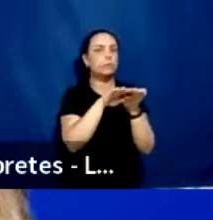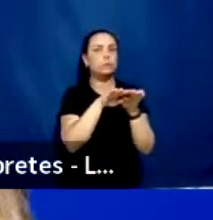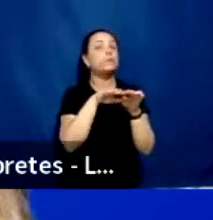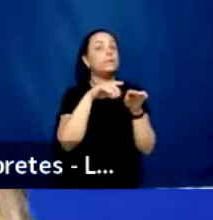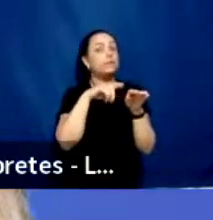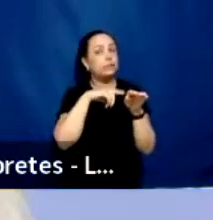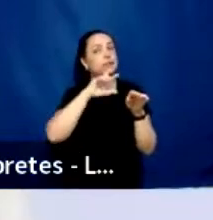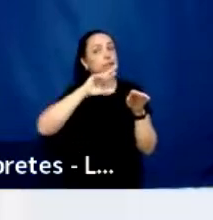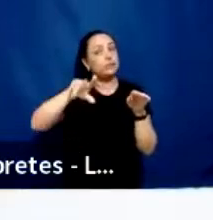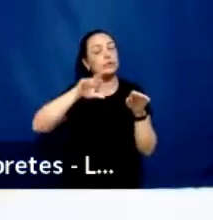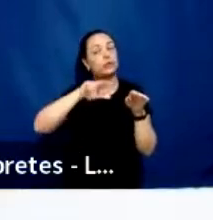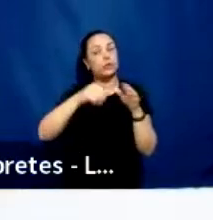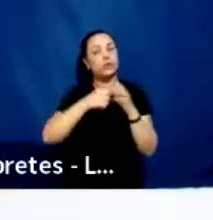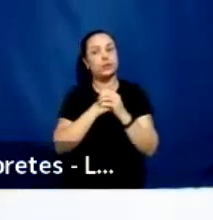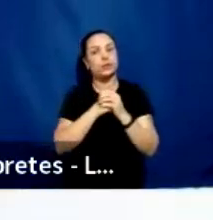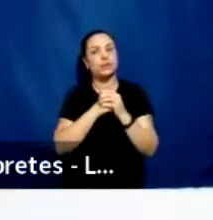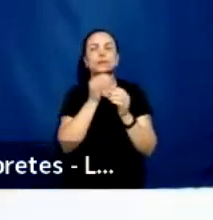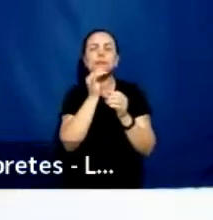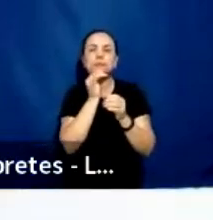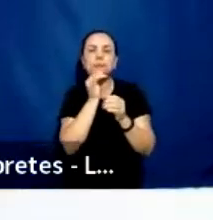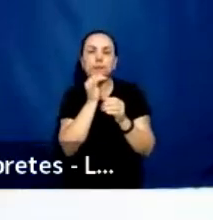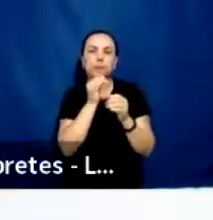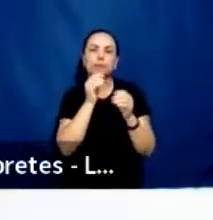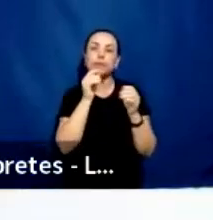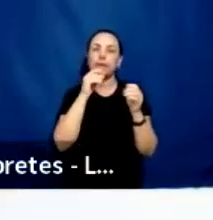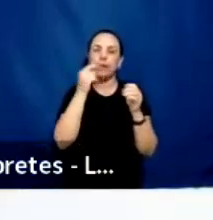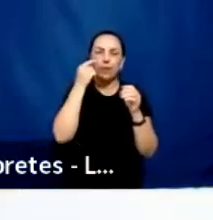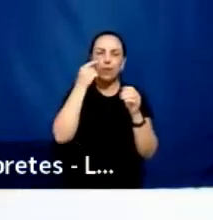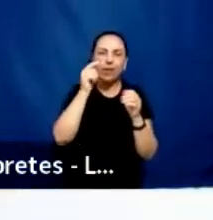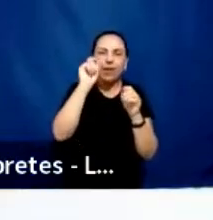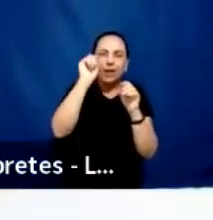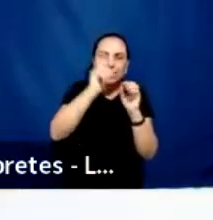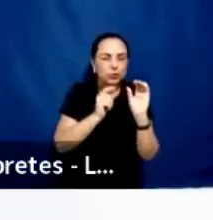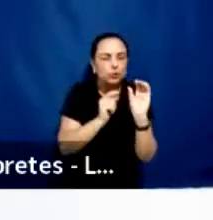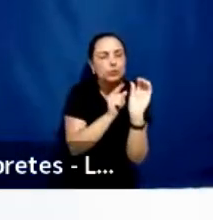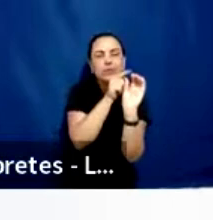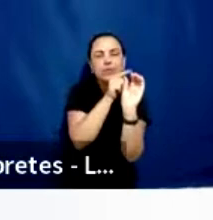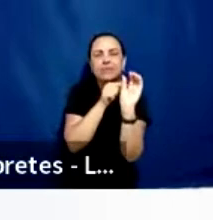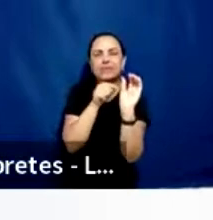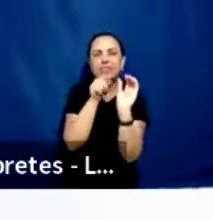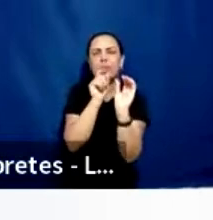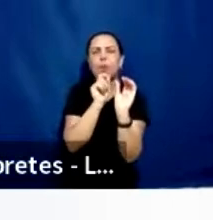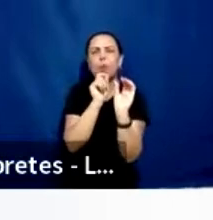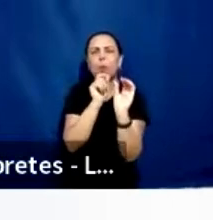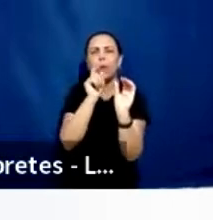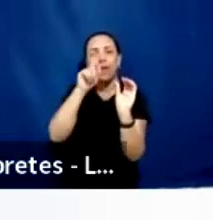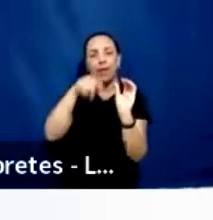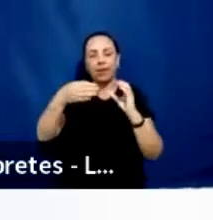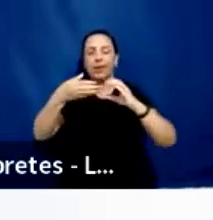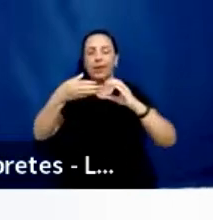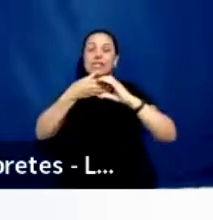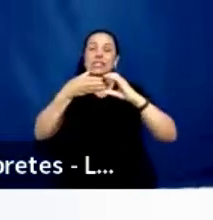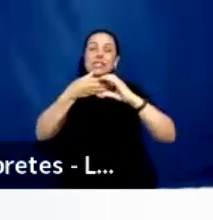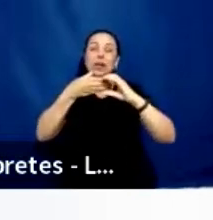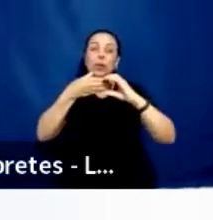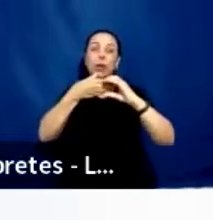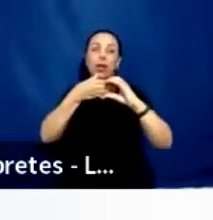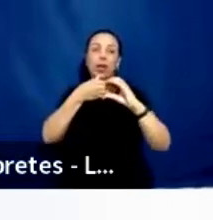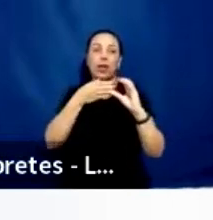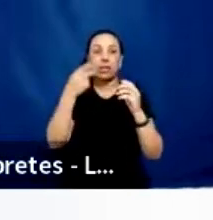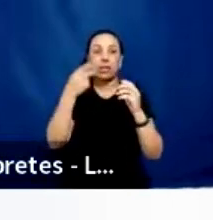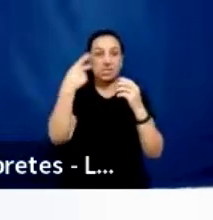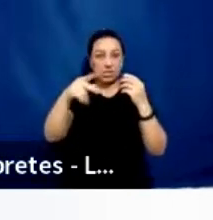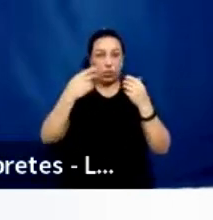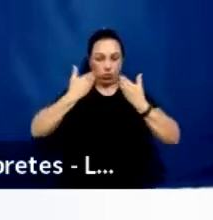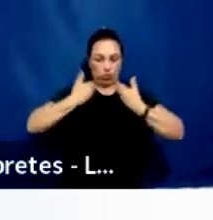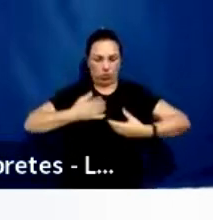não hidrata e água que hidrata. Bem, vamos entender como é que isso funciona um pouco.